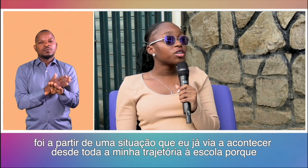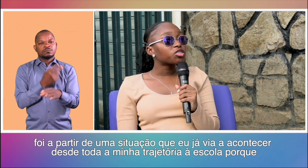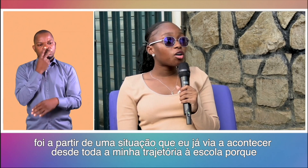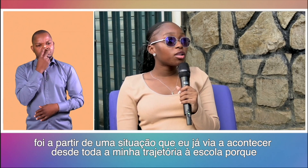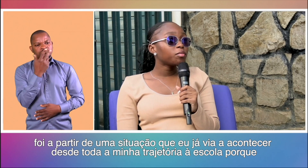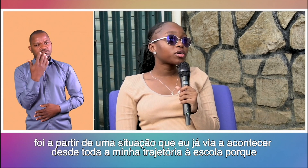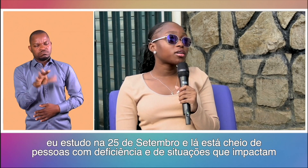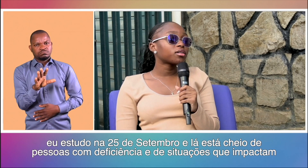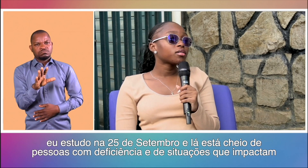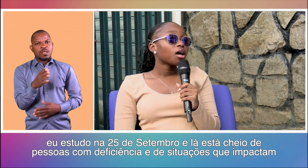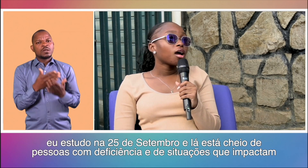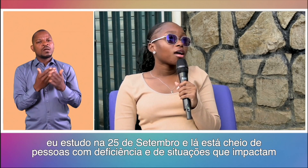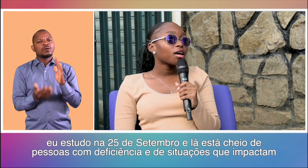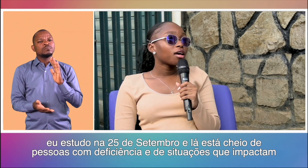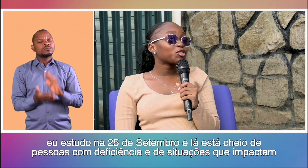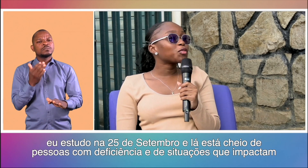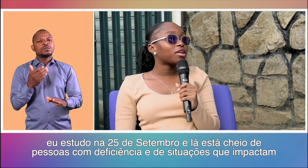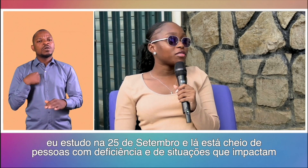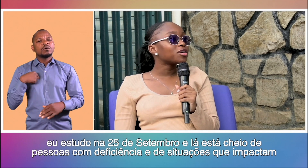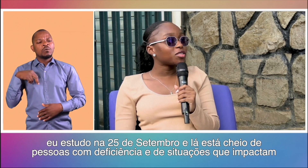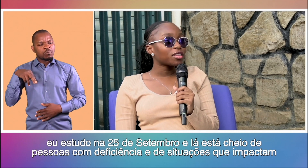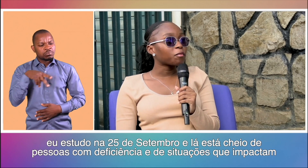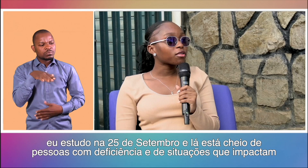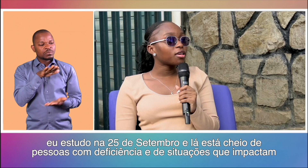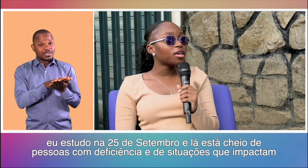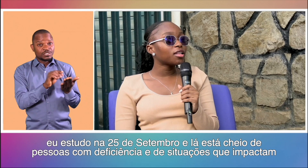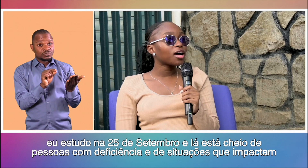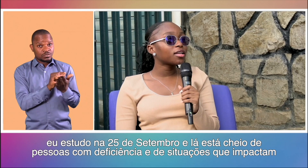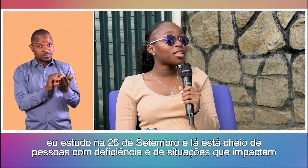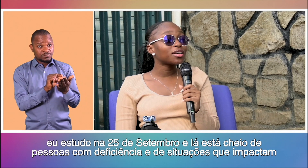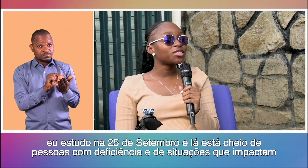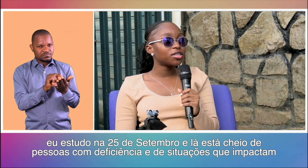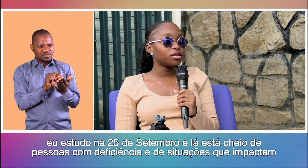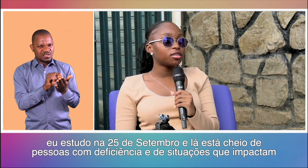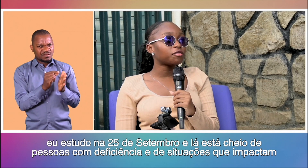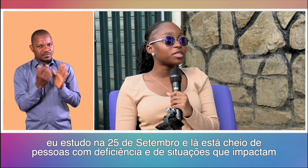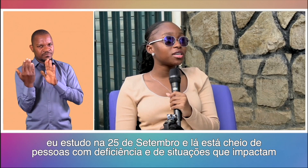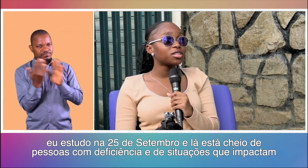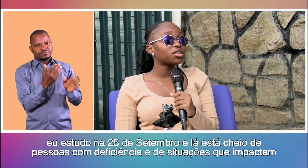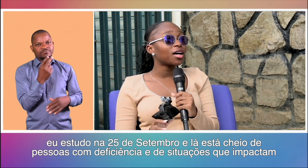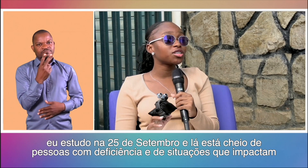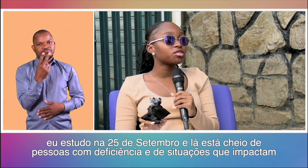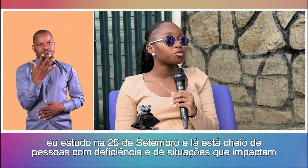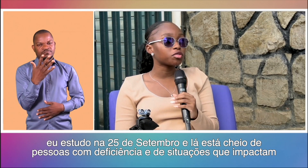à escola, porque eu estudo na 25 de setembro e lá está cheio de deficientes, está cheio de situações